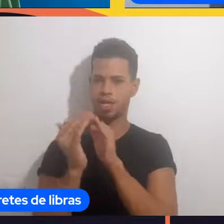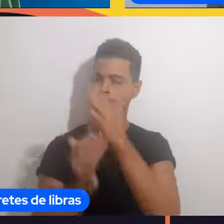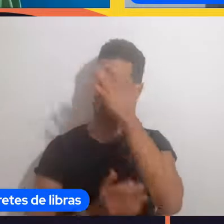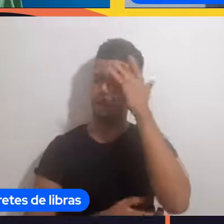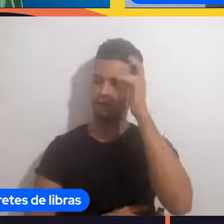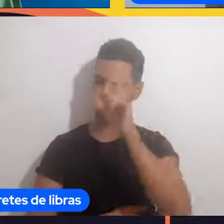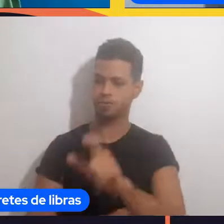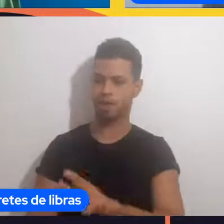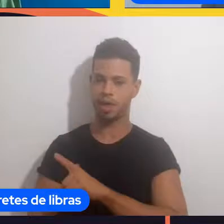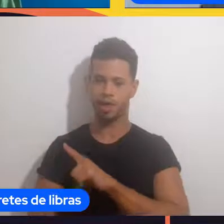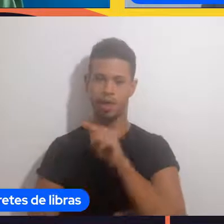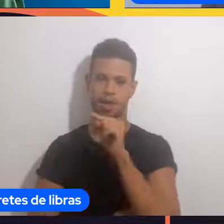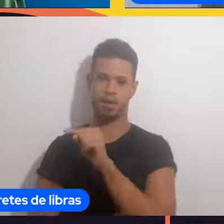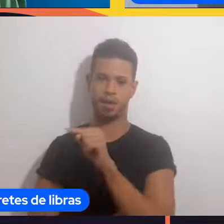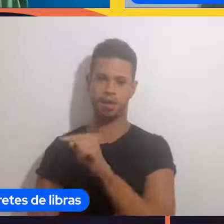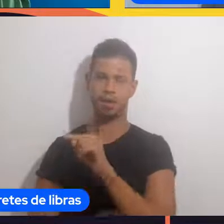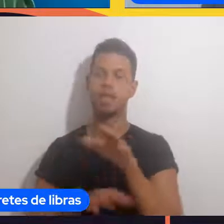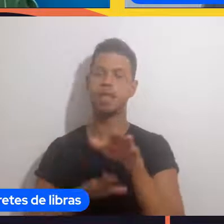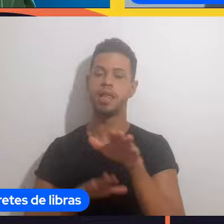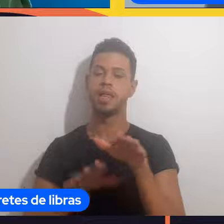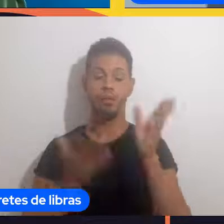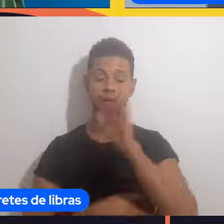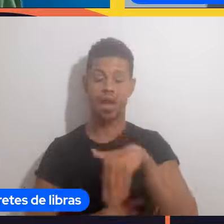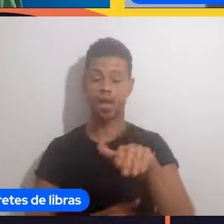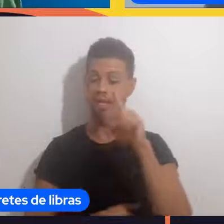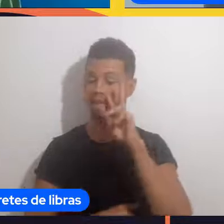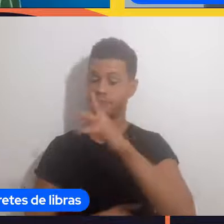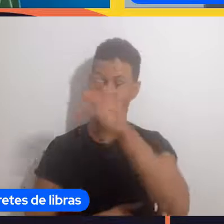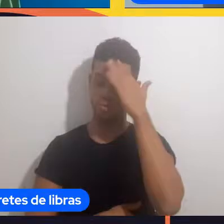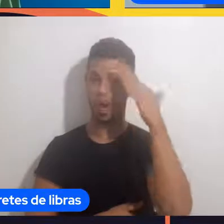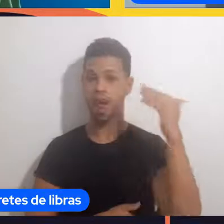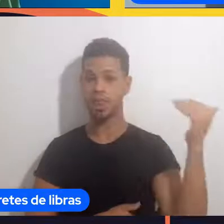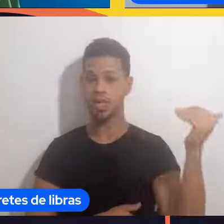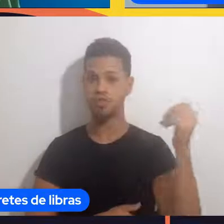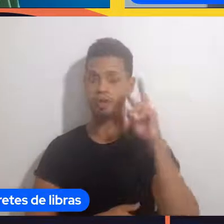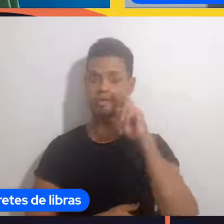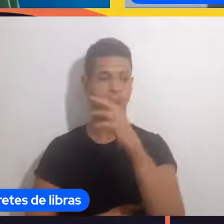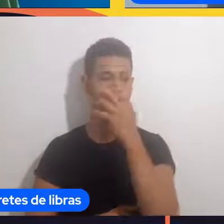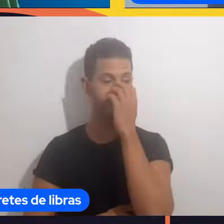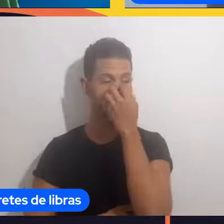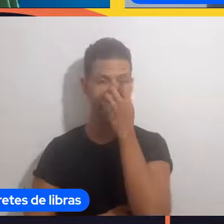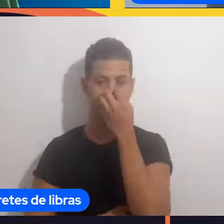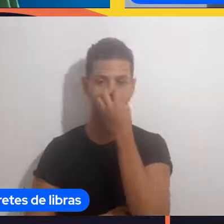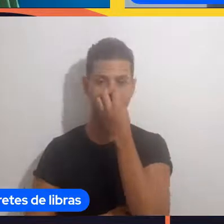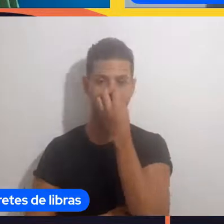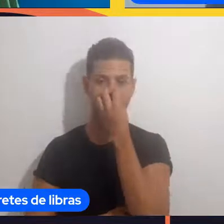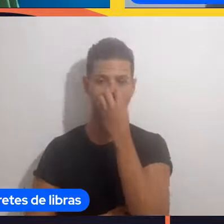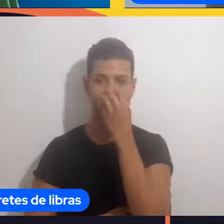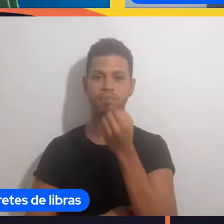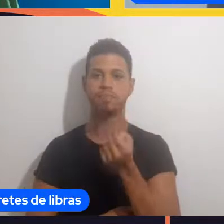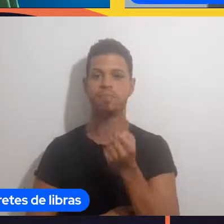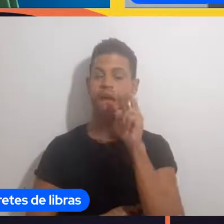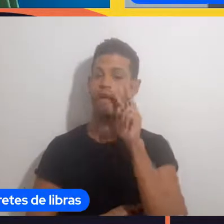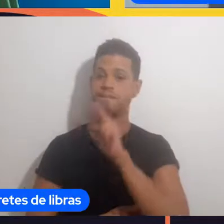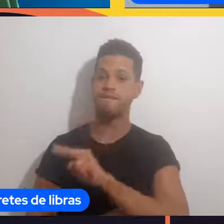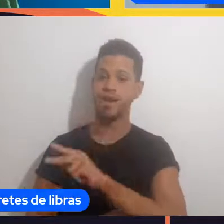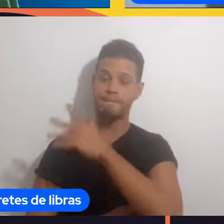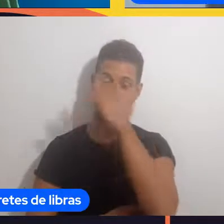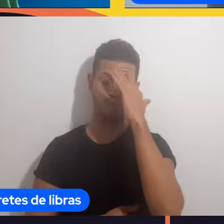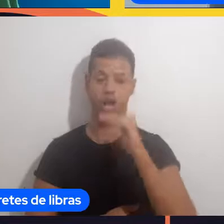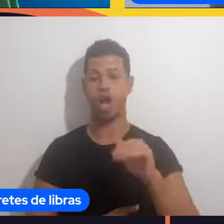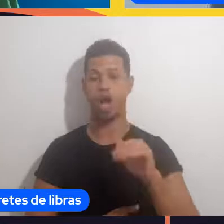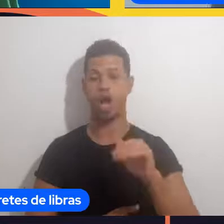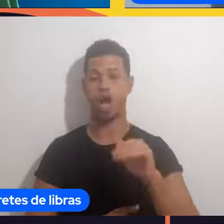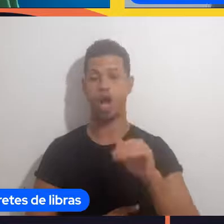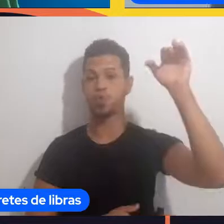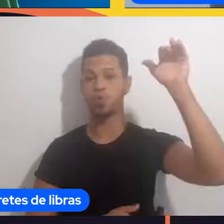exemplo, quando a criança vê um artista, quando a criança vê um palhaço, quando a criança vê no adulto, né, não